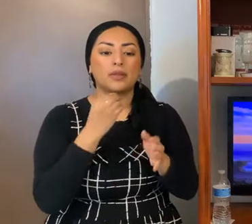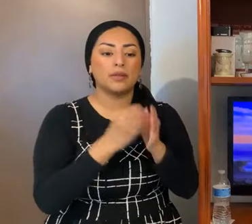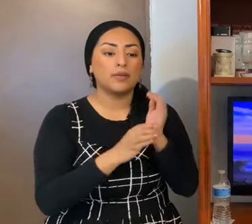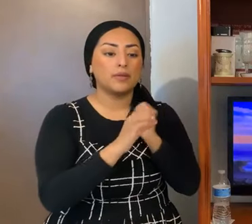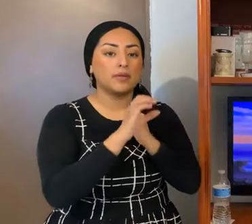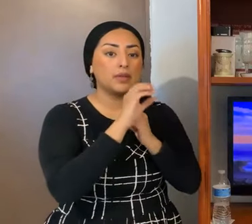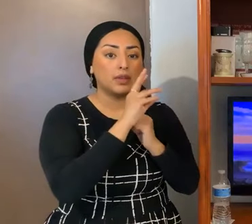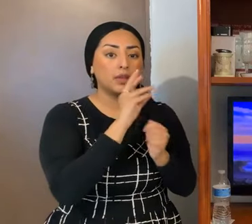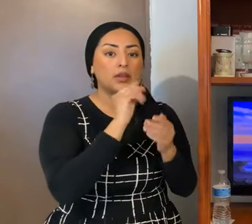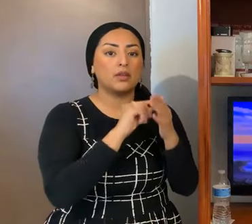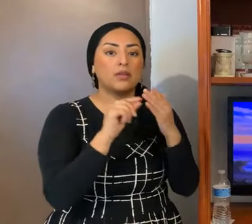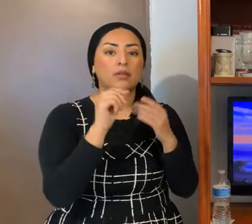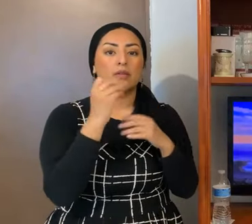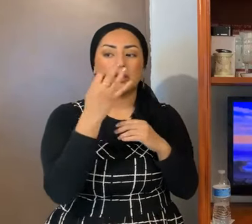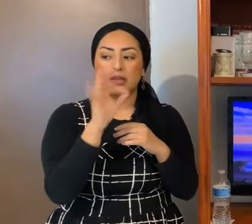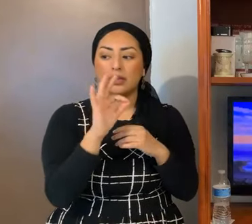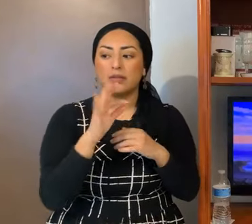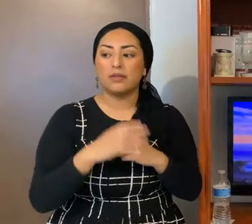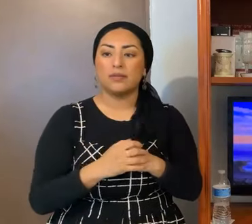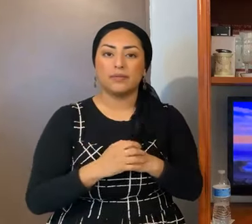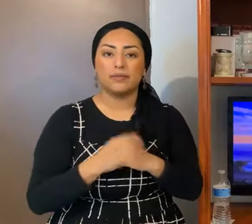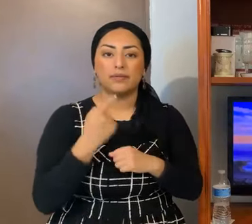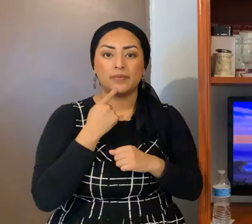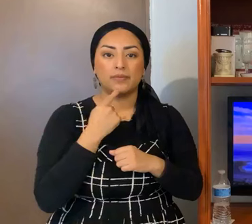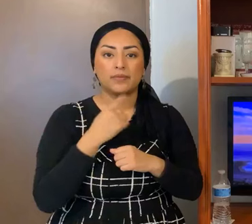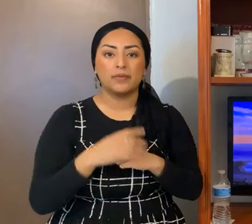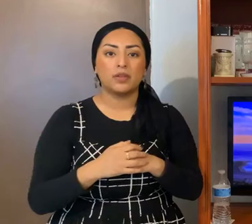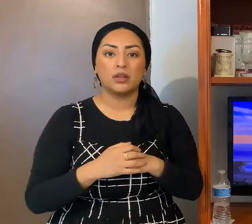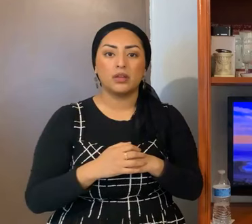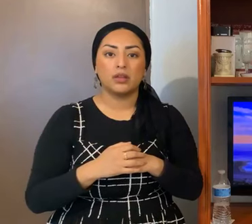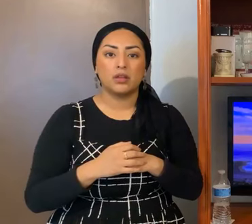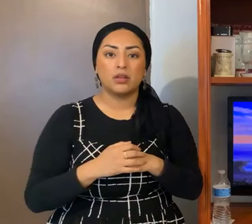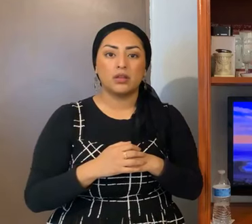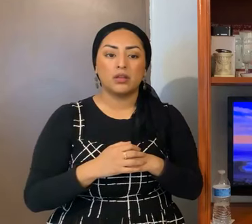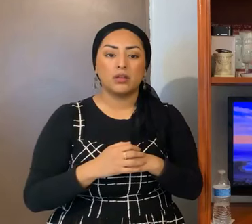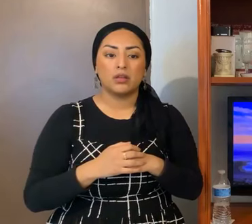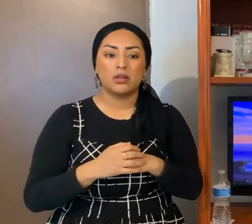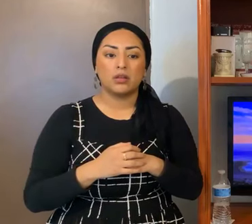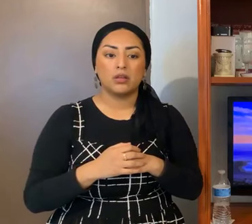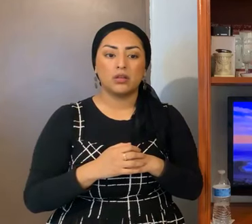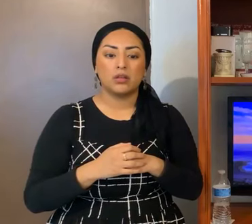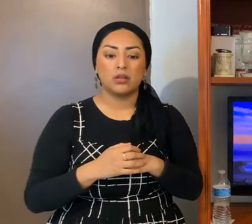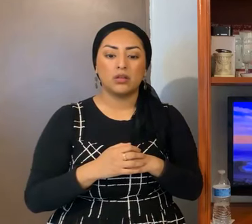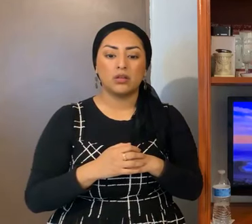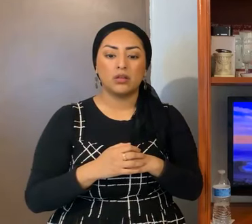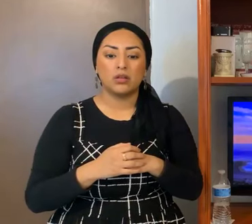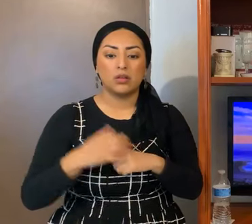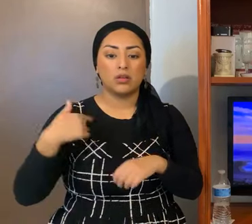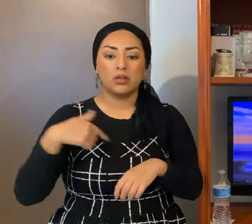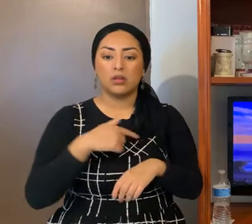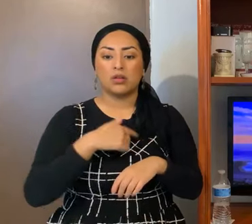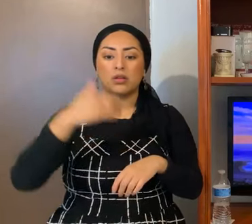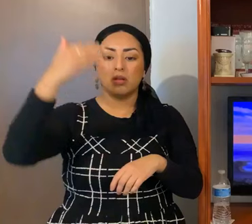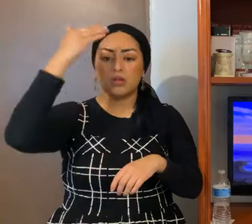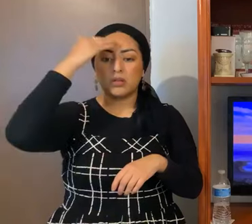6, verso 19. Dice aquí, la cual tenemos como segura y